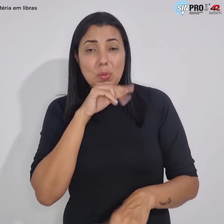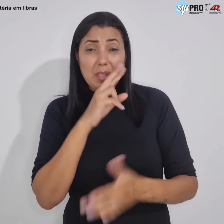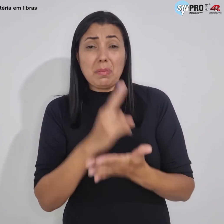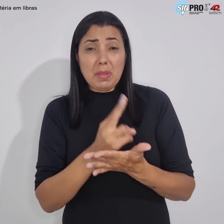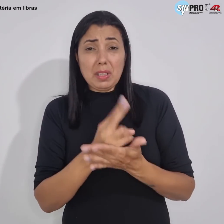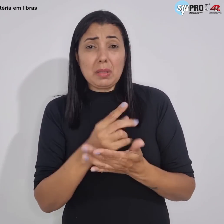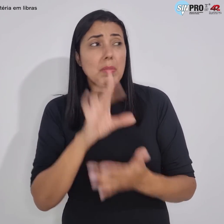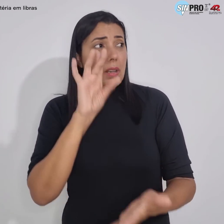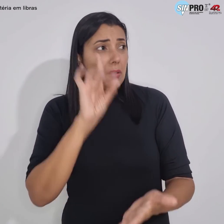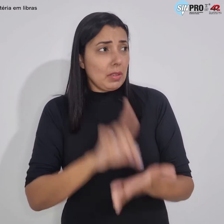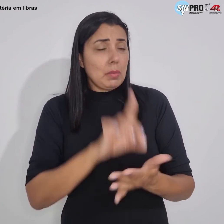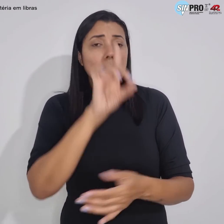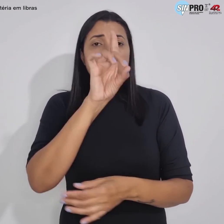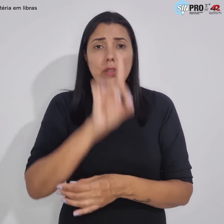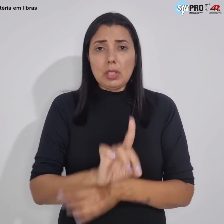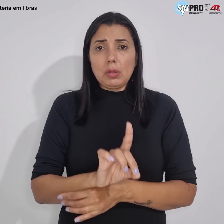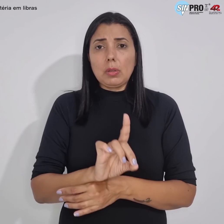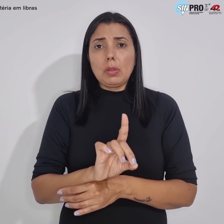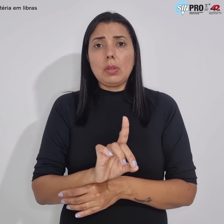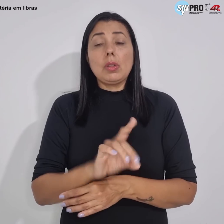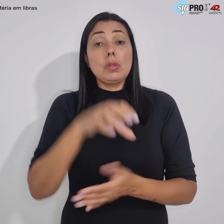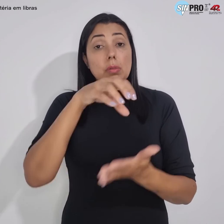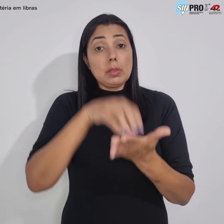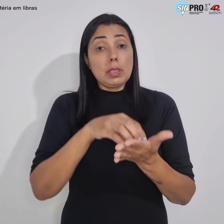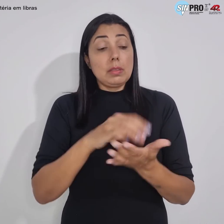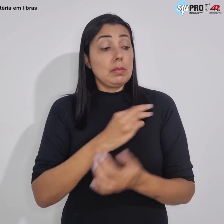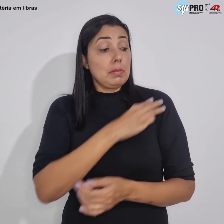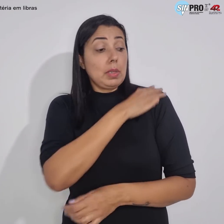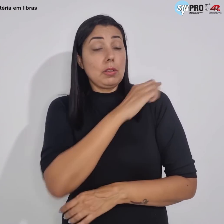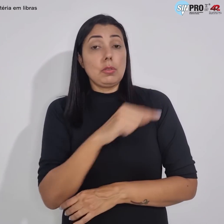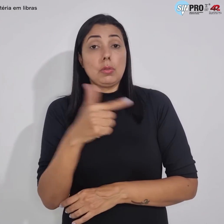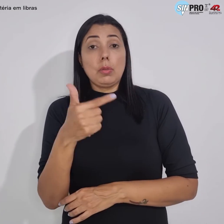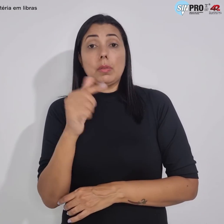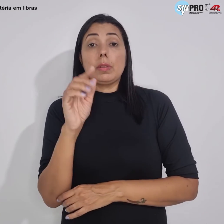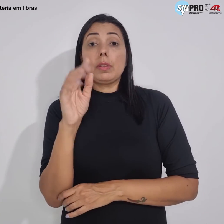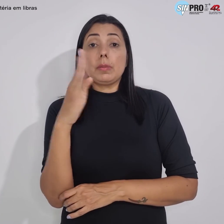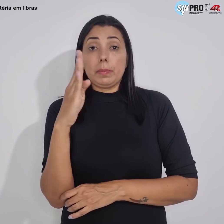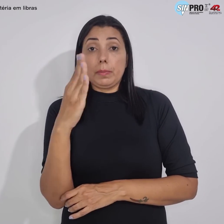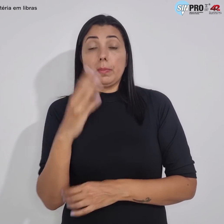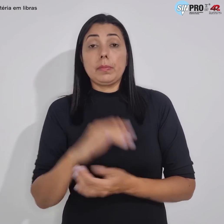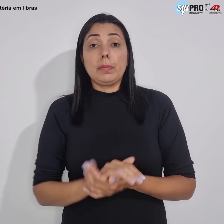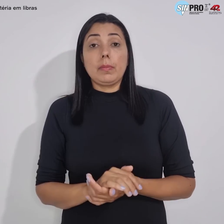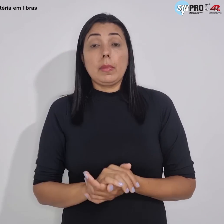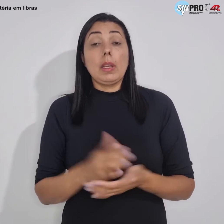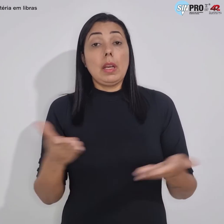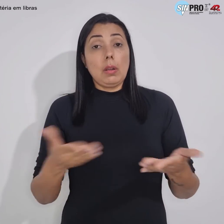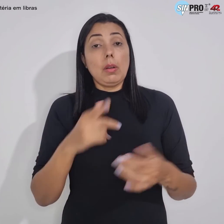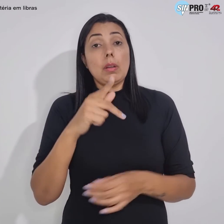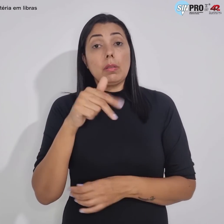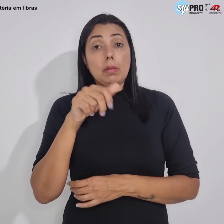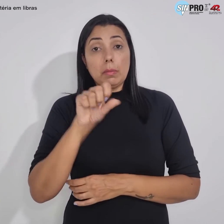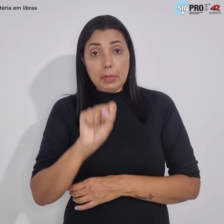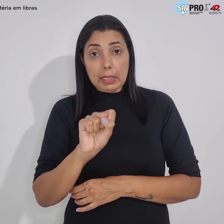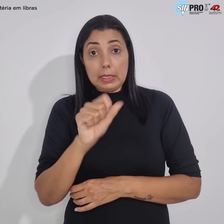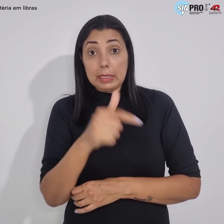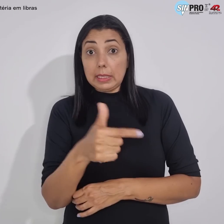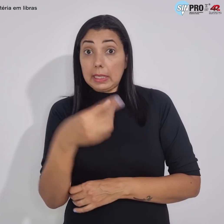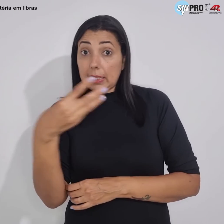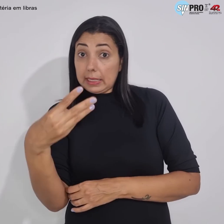afirma o diretor do Centro de Ensino Médio II de Braslândia. Sobre o PAS, a terceira etapa